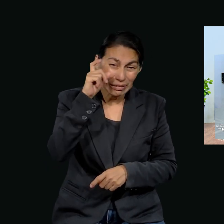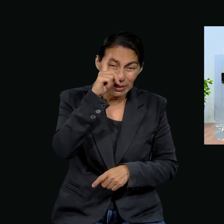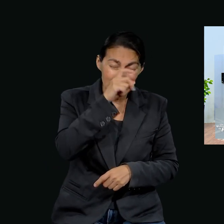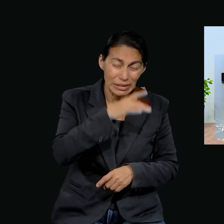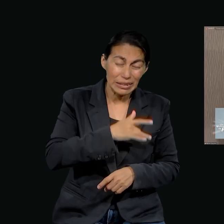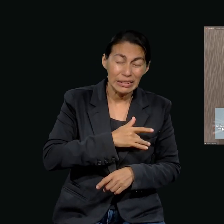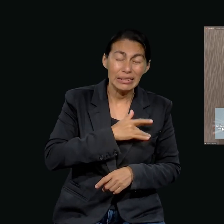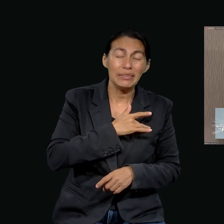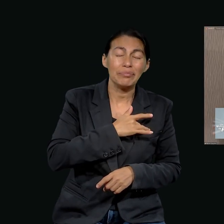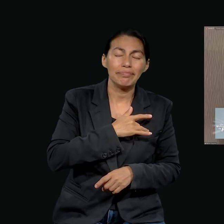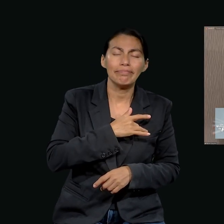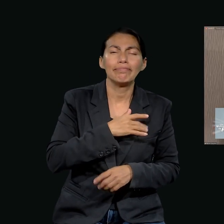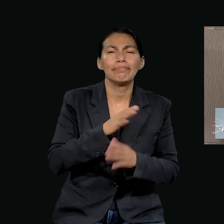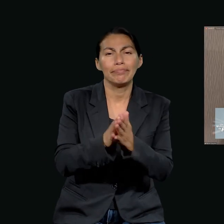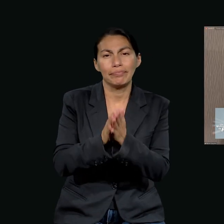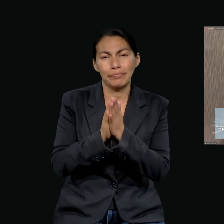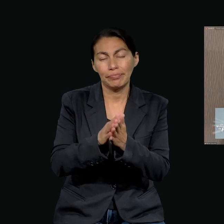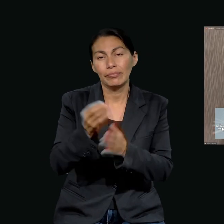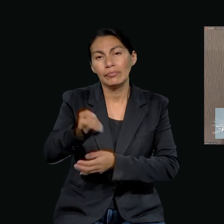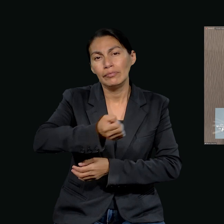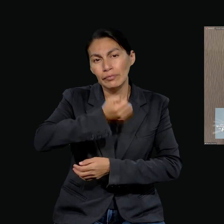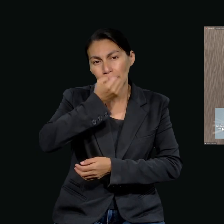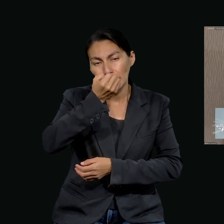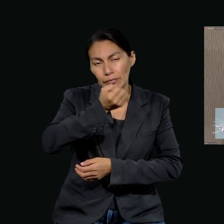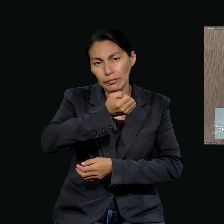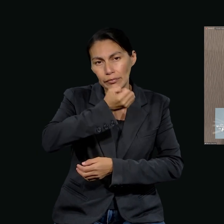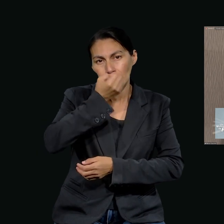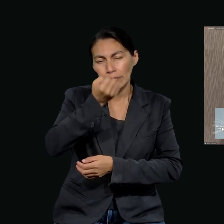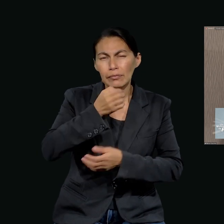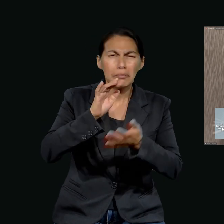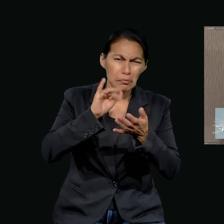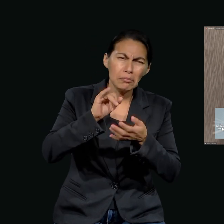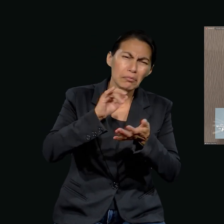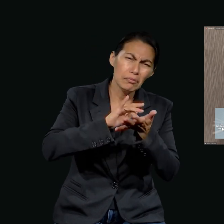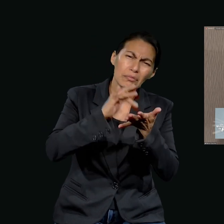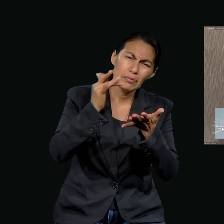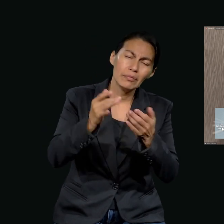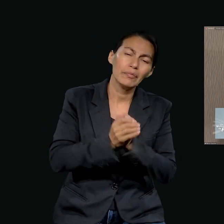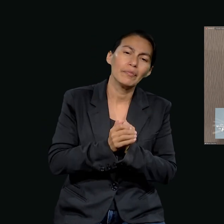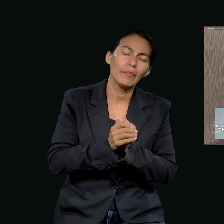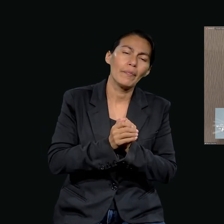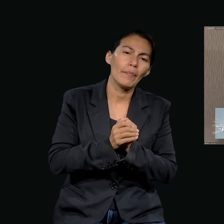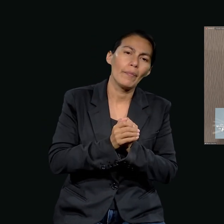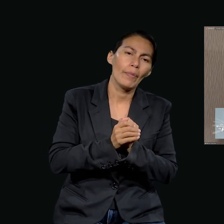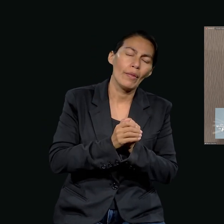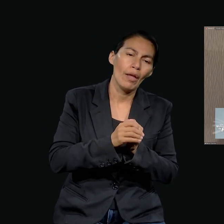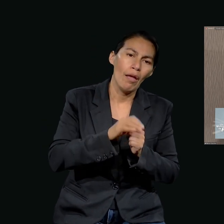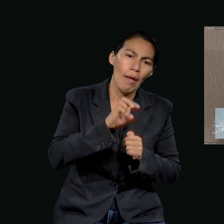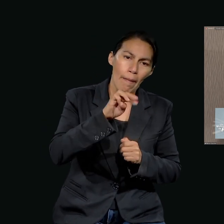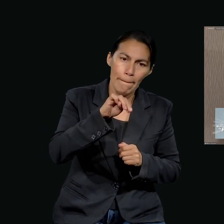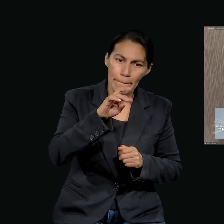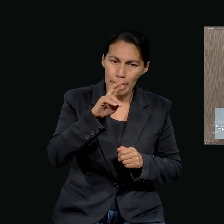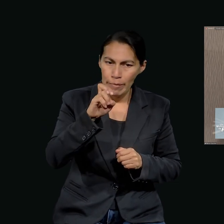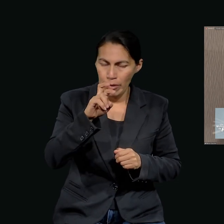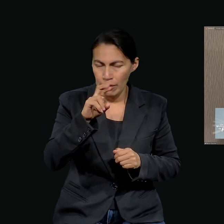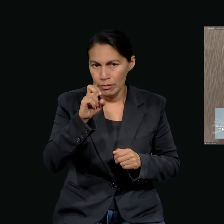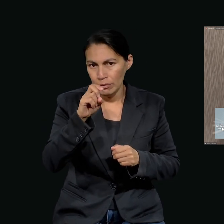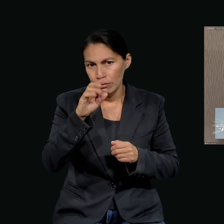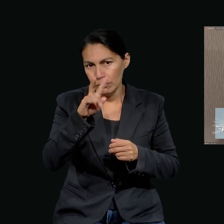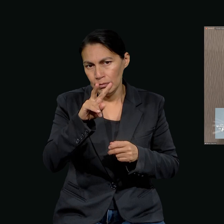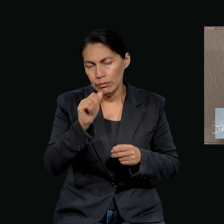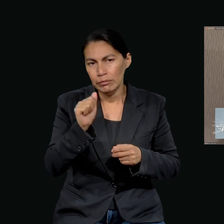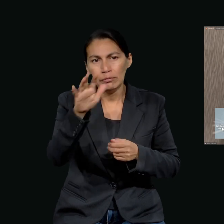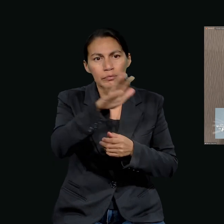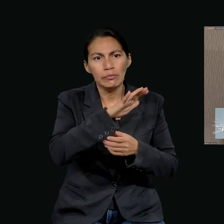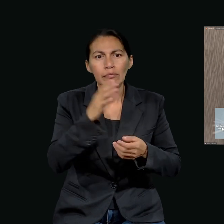Difíciles Claro que sí Minerva Este Debería ser Nuestro clamor Diario Para